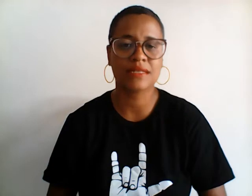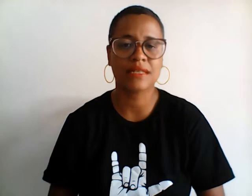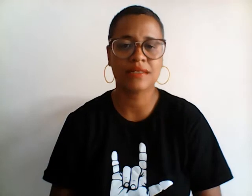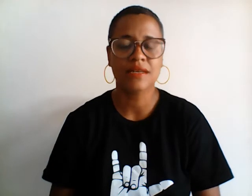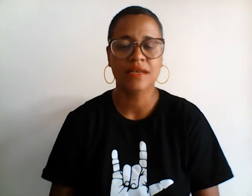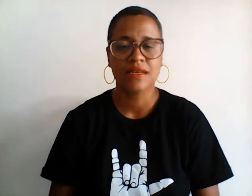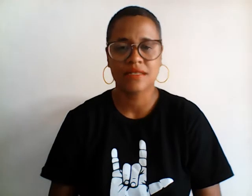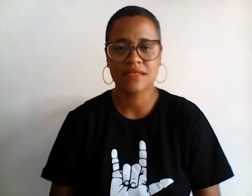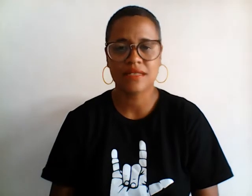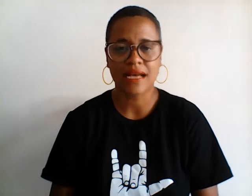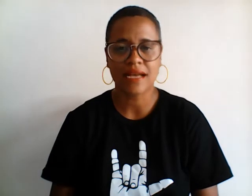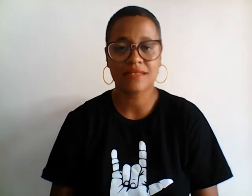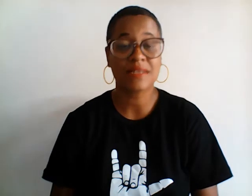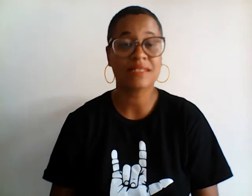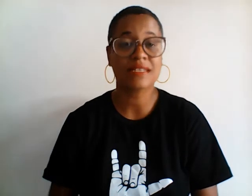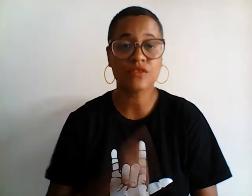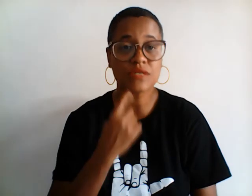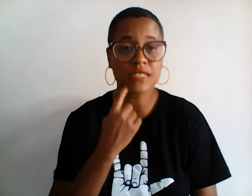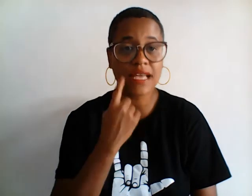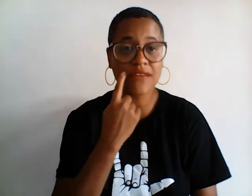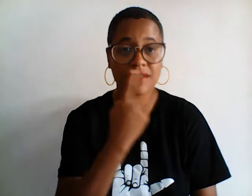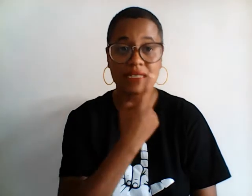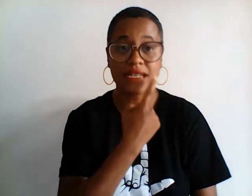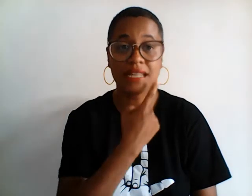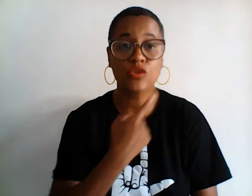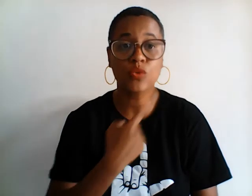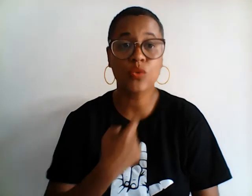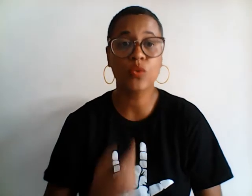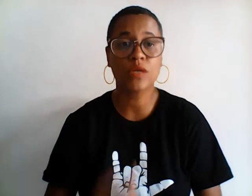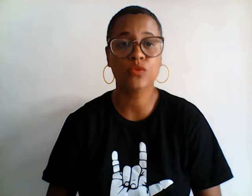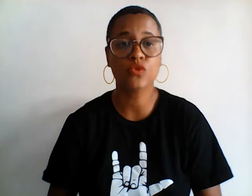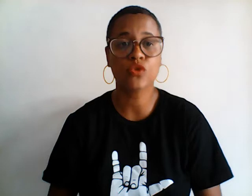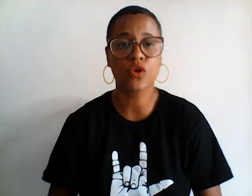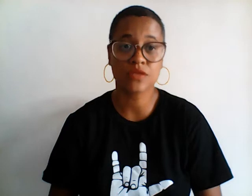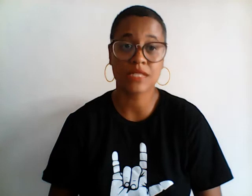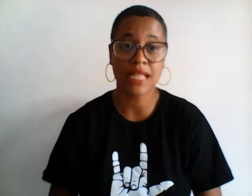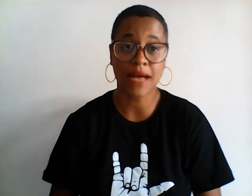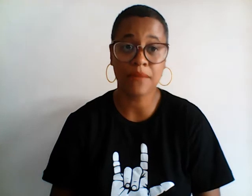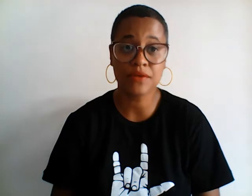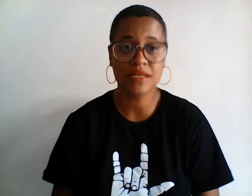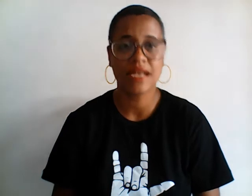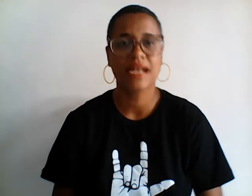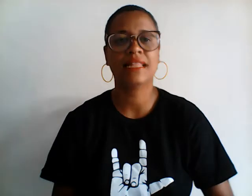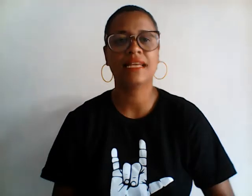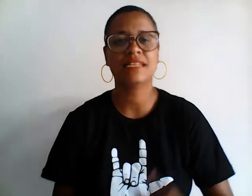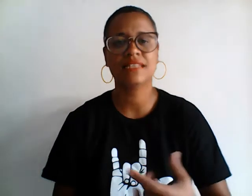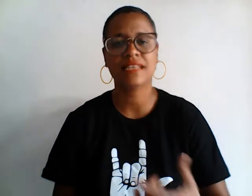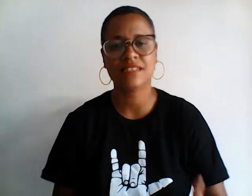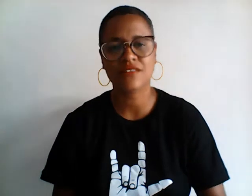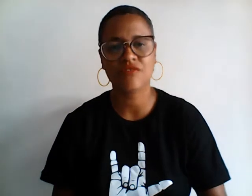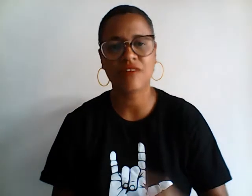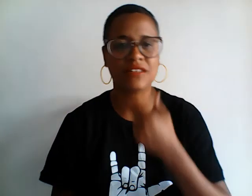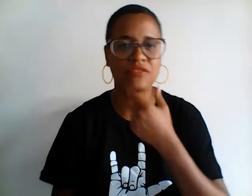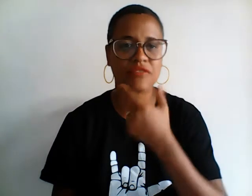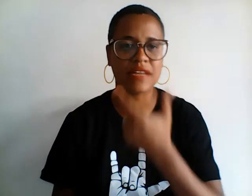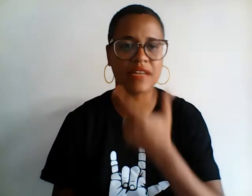brasileira de sinais, mas eles conseguem fazer a leitura dos nossos lábios, desde que a gente fale de